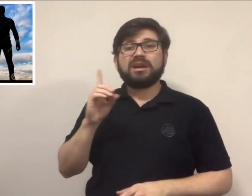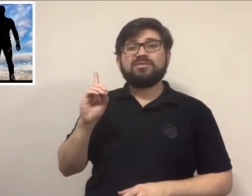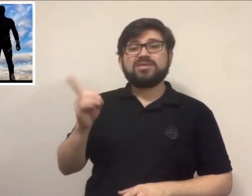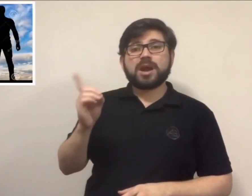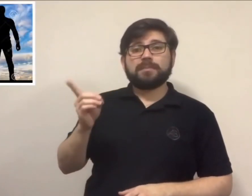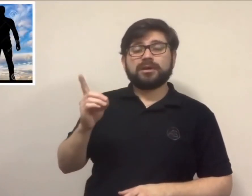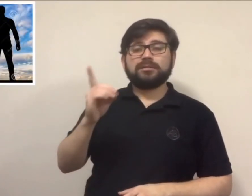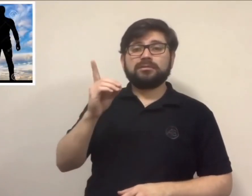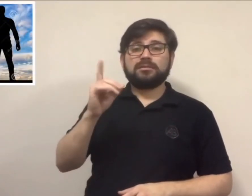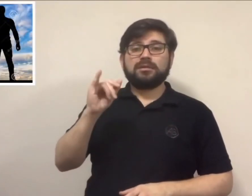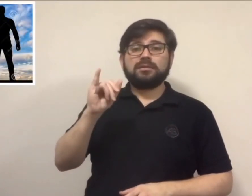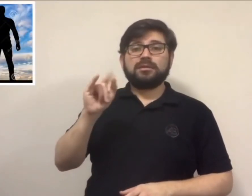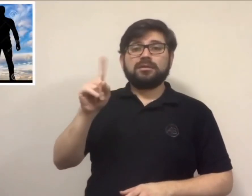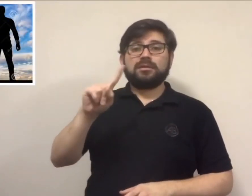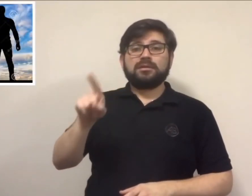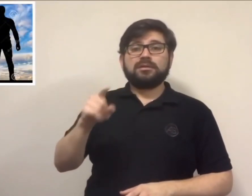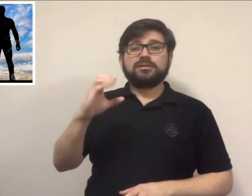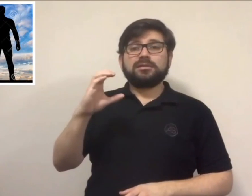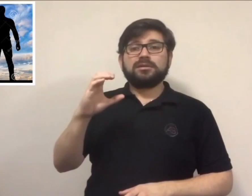También pasa en el tema de la discapacidad.